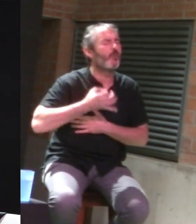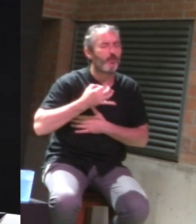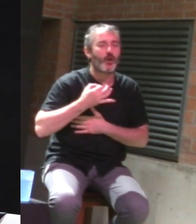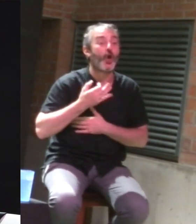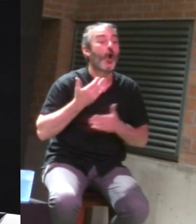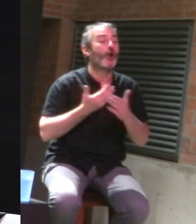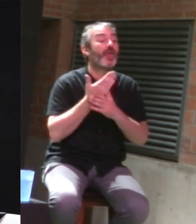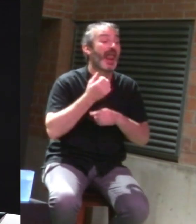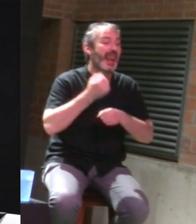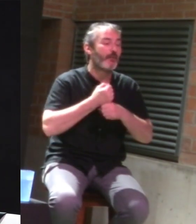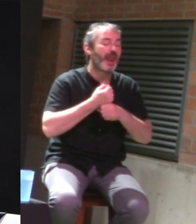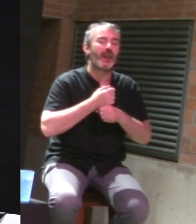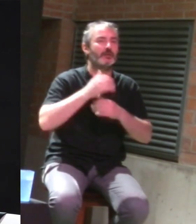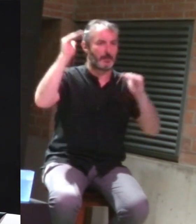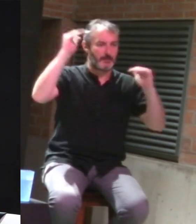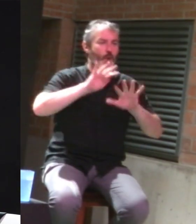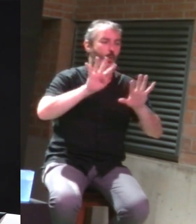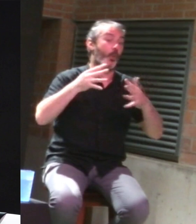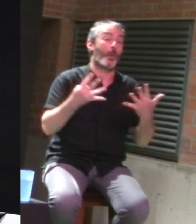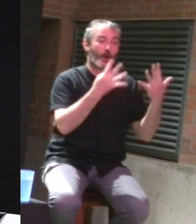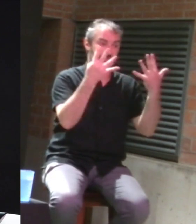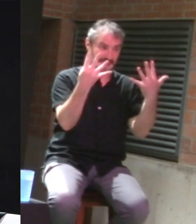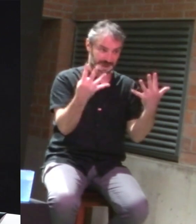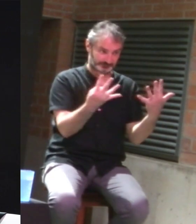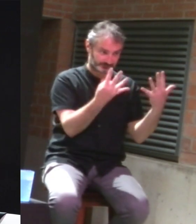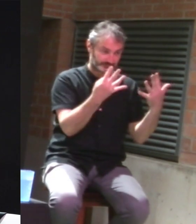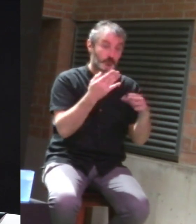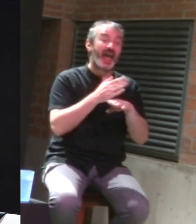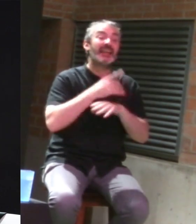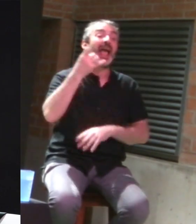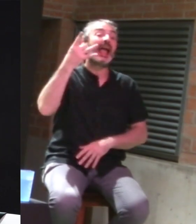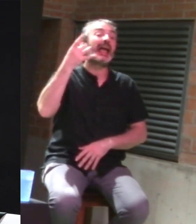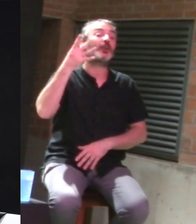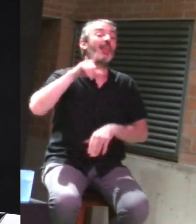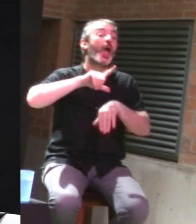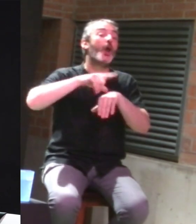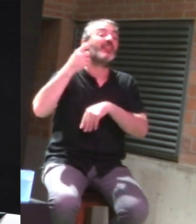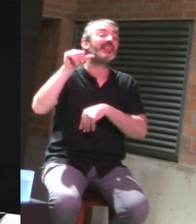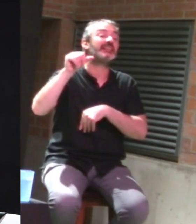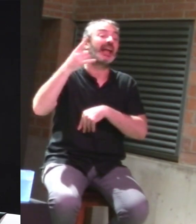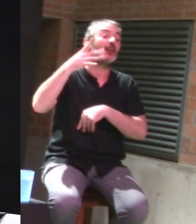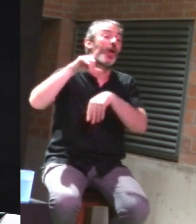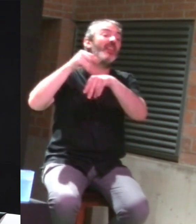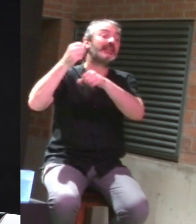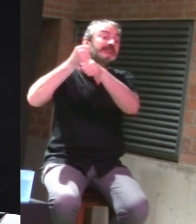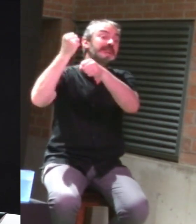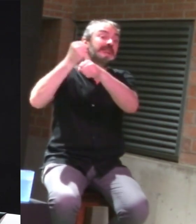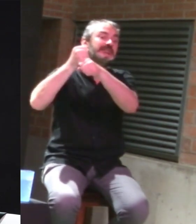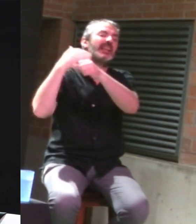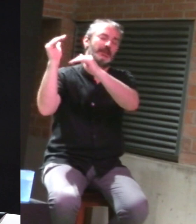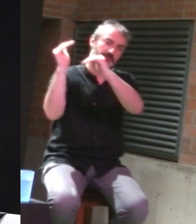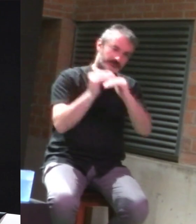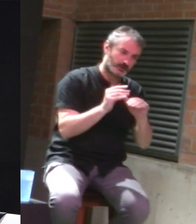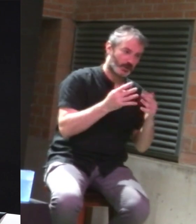la jornada laboral a 9 hores. Les obreres feien entre 14 i 16 hores. Malgrat la llei